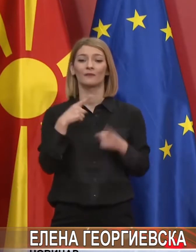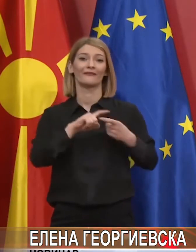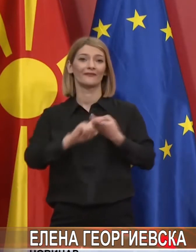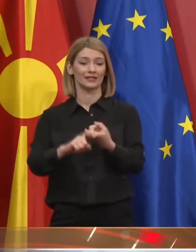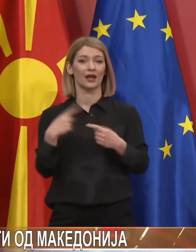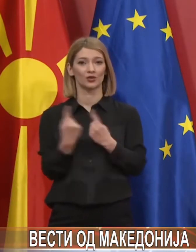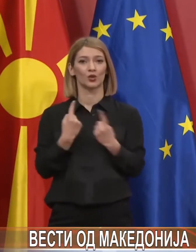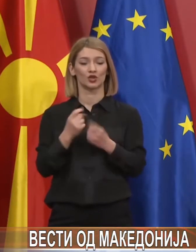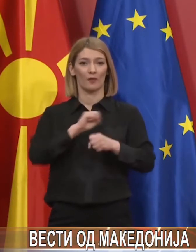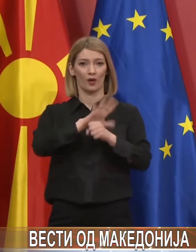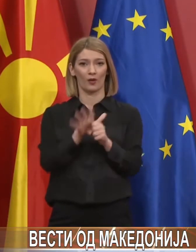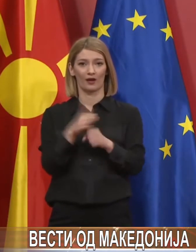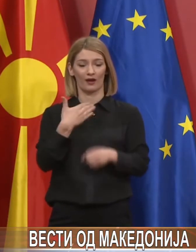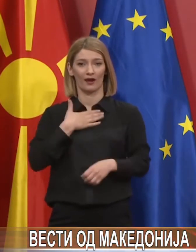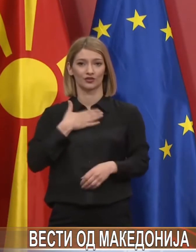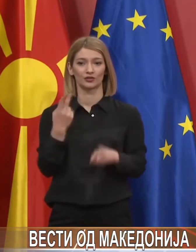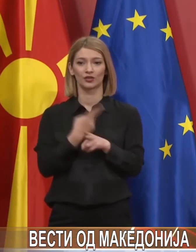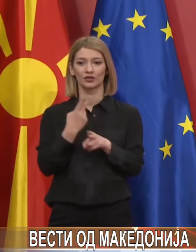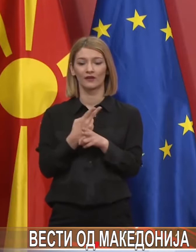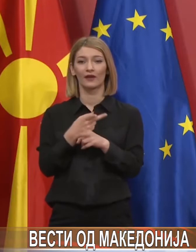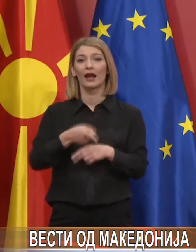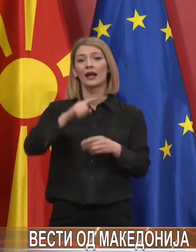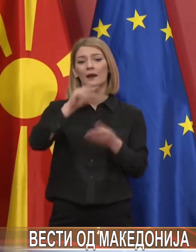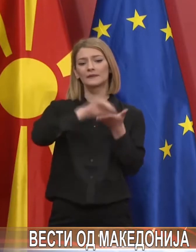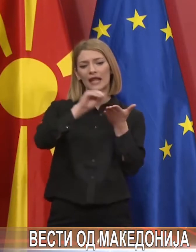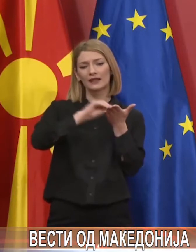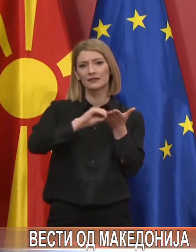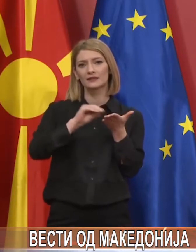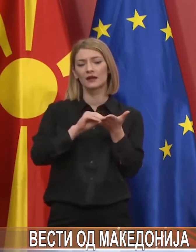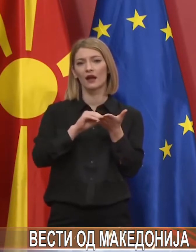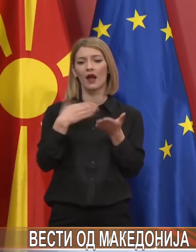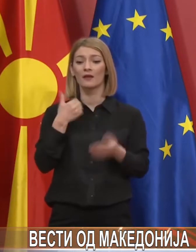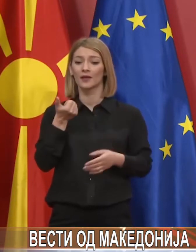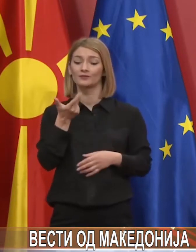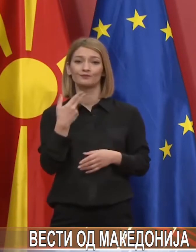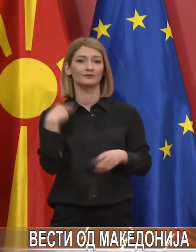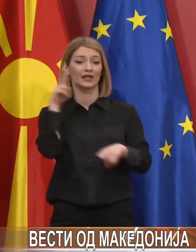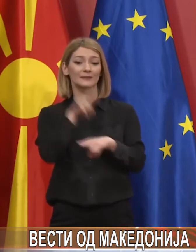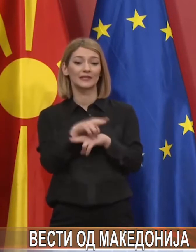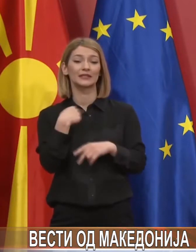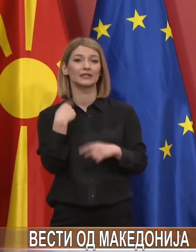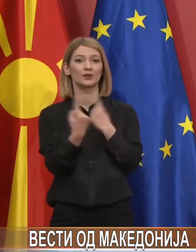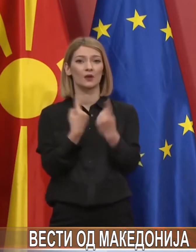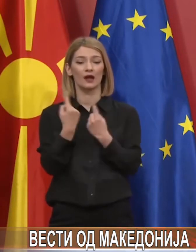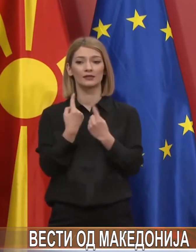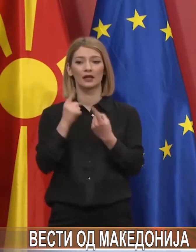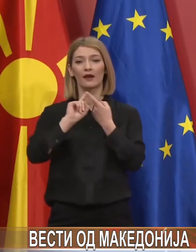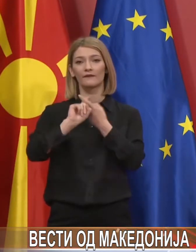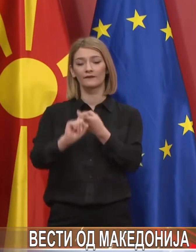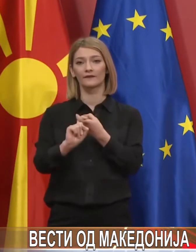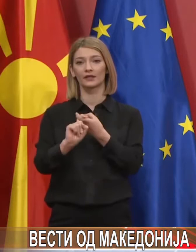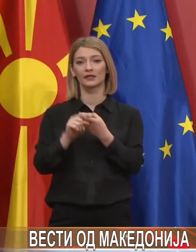утре јавно ќе бидат објавени имињата на луѓето кои не сакаат да ги примат решенијата за самоизолација, а станува збор